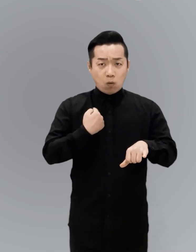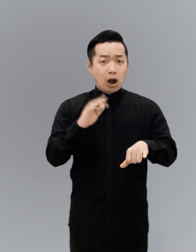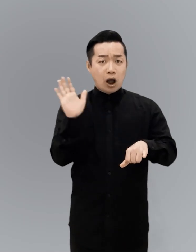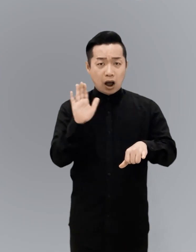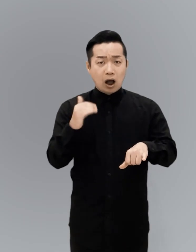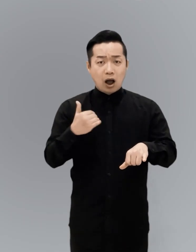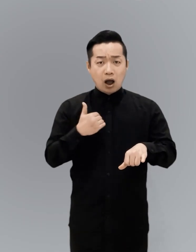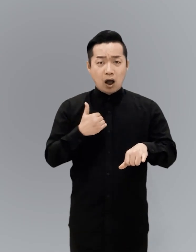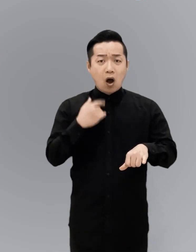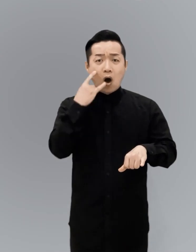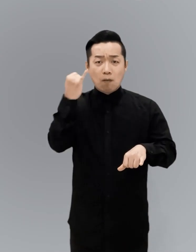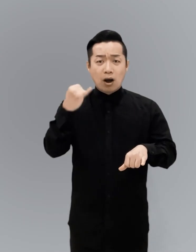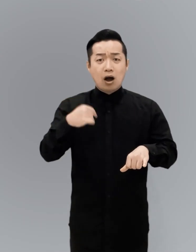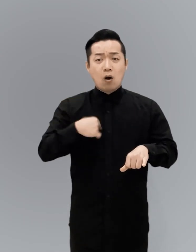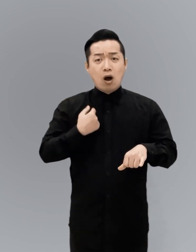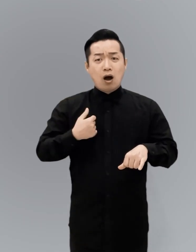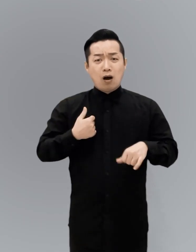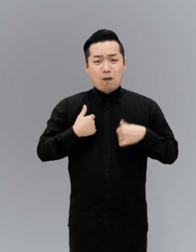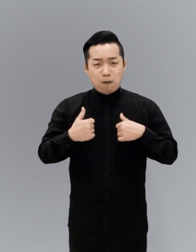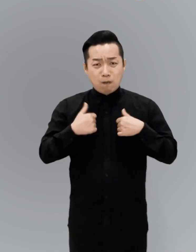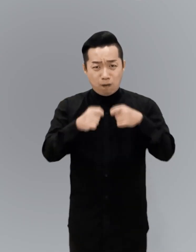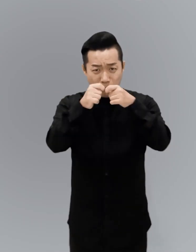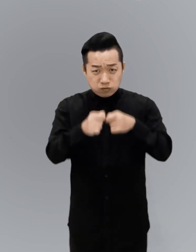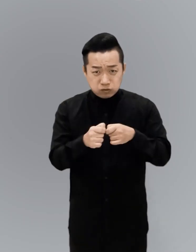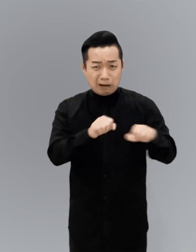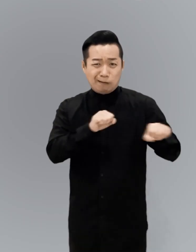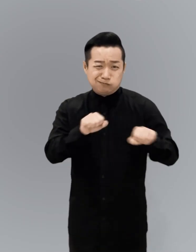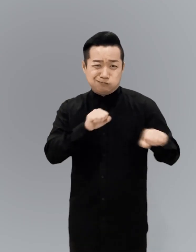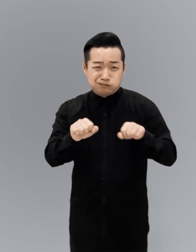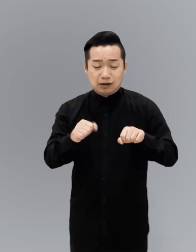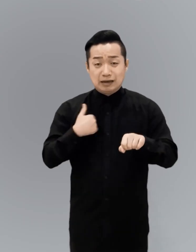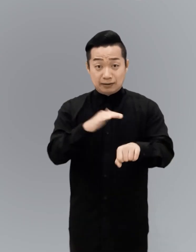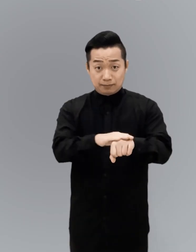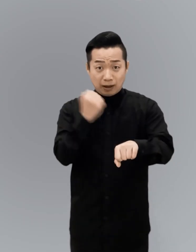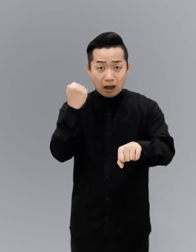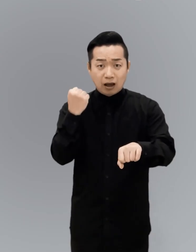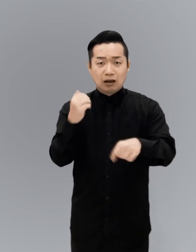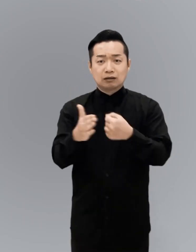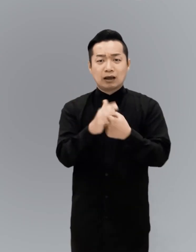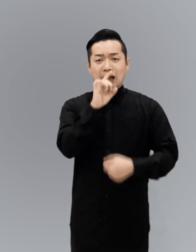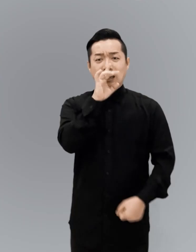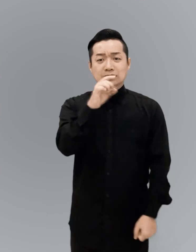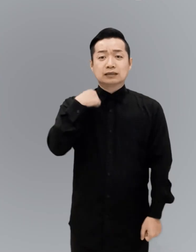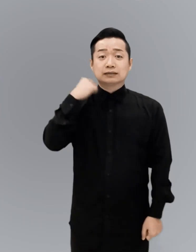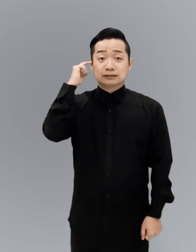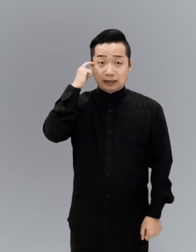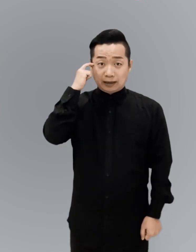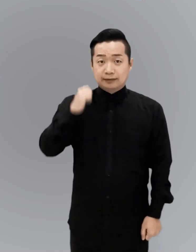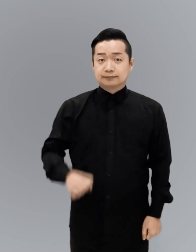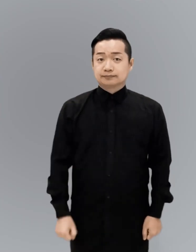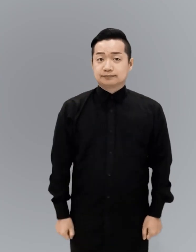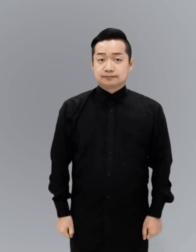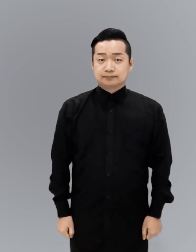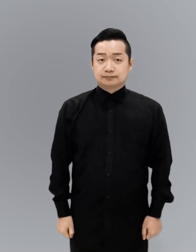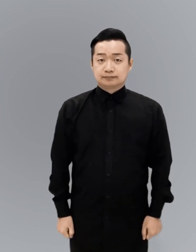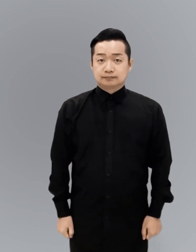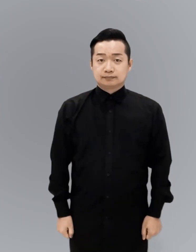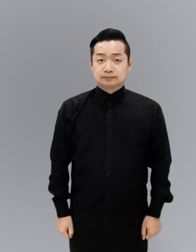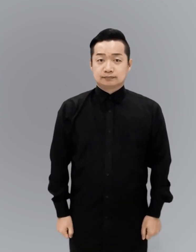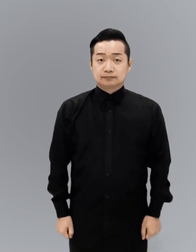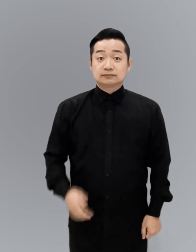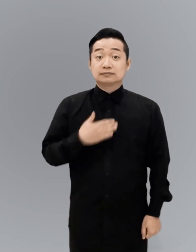저 혼자서만 너무 구체적으로 막 주체성을 갖고서 하다 보니까 이러면 안 되는데 라는